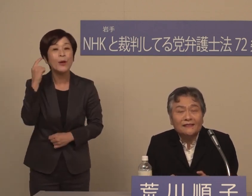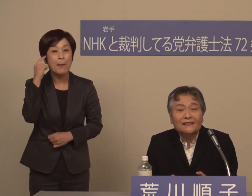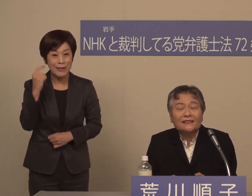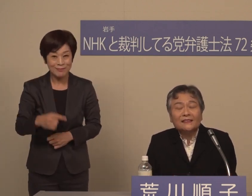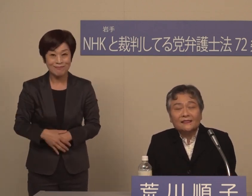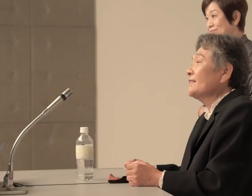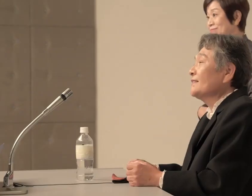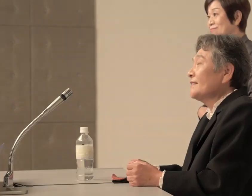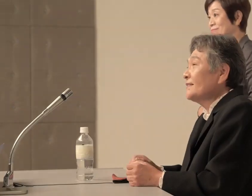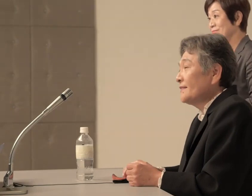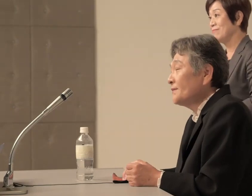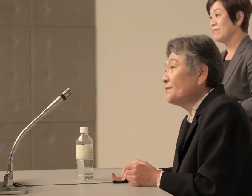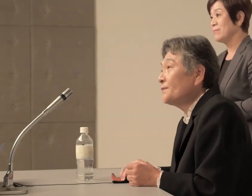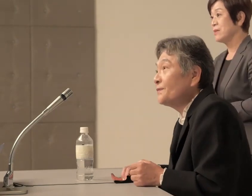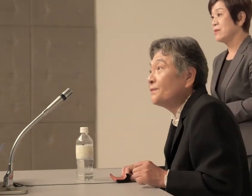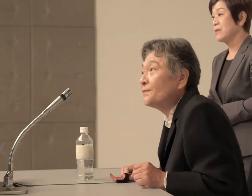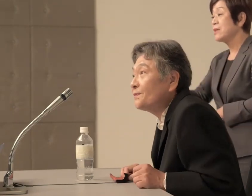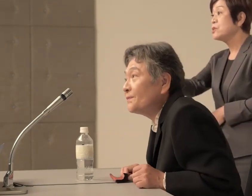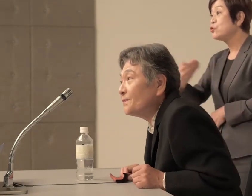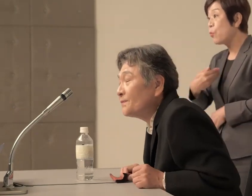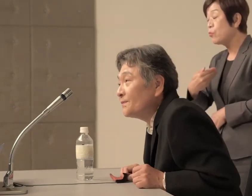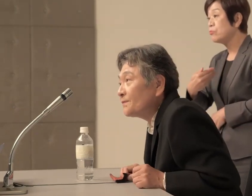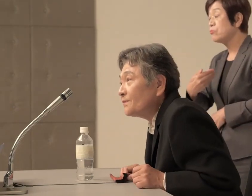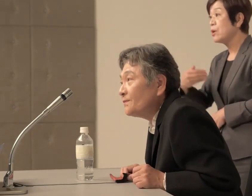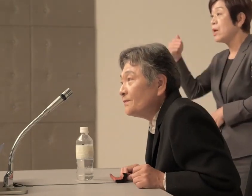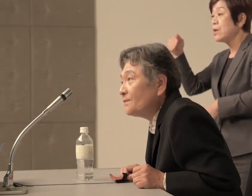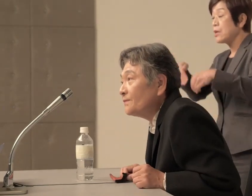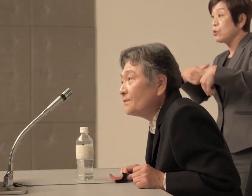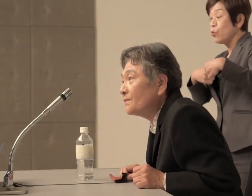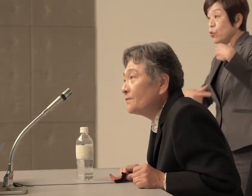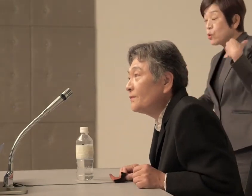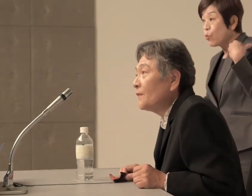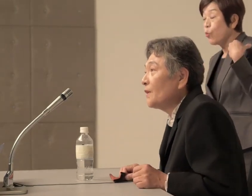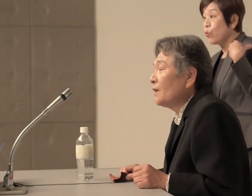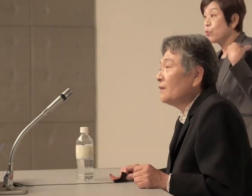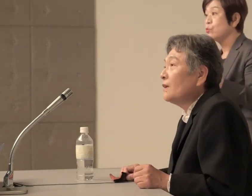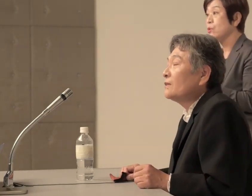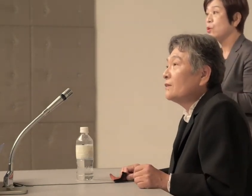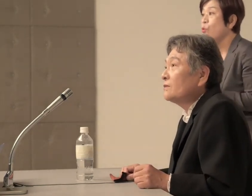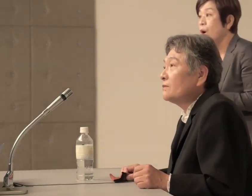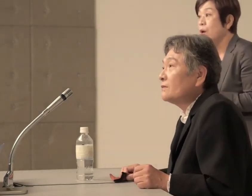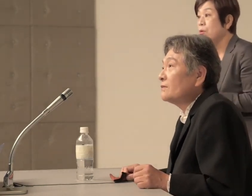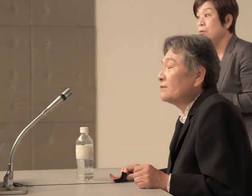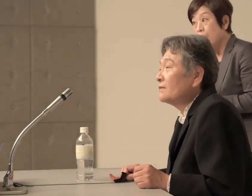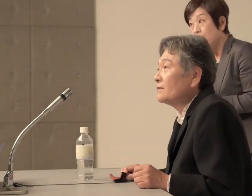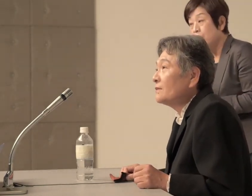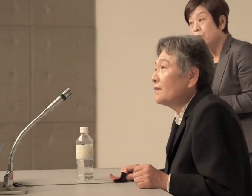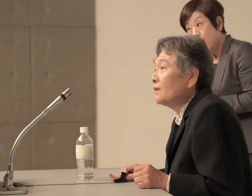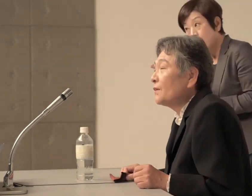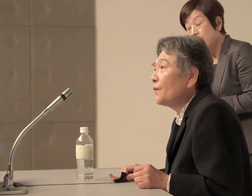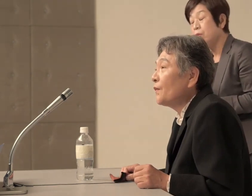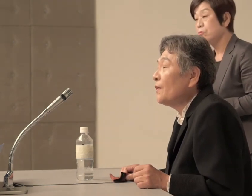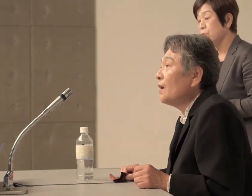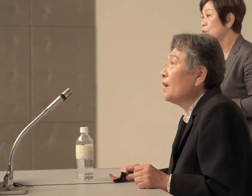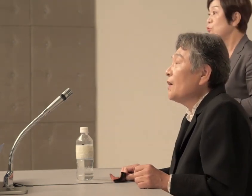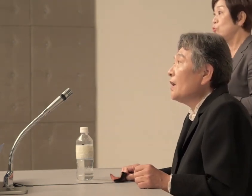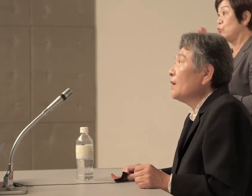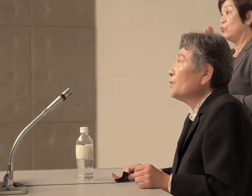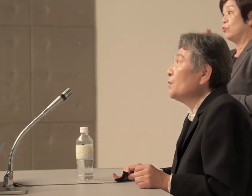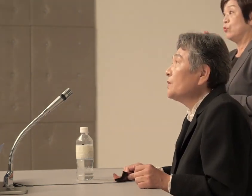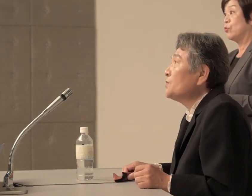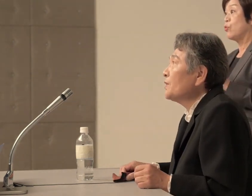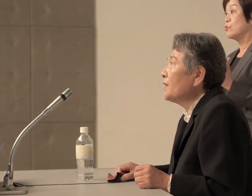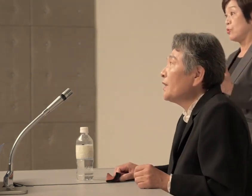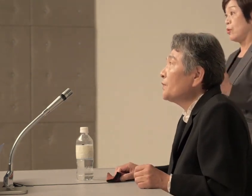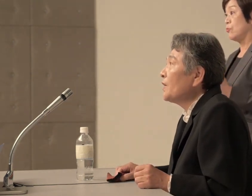ます選挙に出ると思った時に強いなあとかなかったんですなかったです飲んでて言うと思う